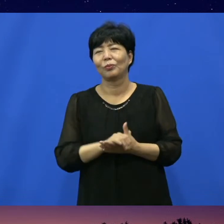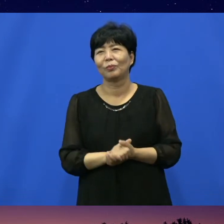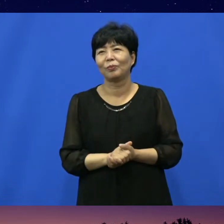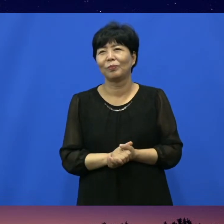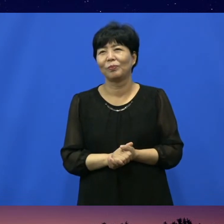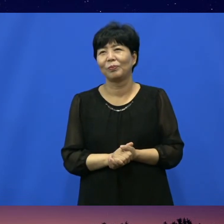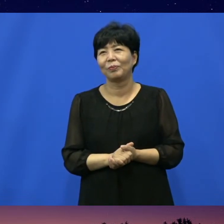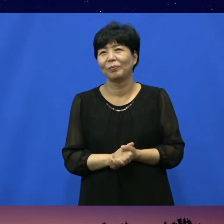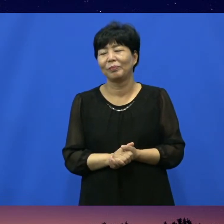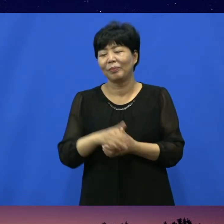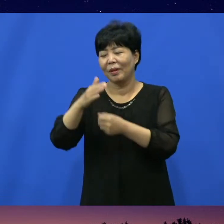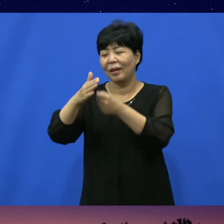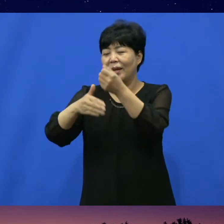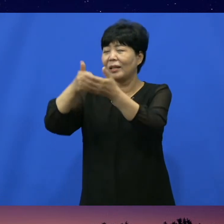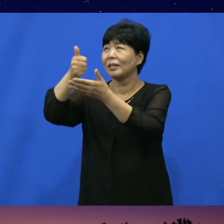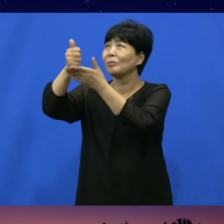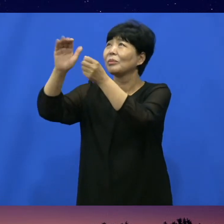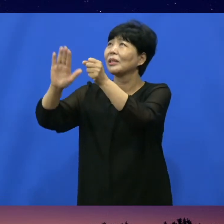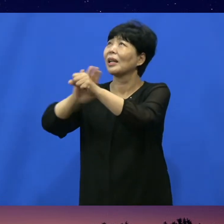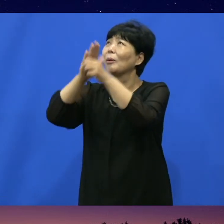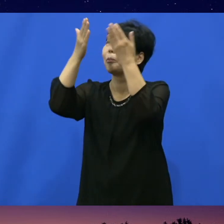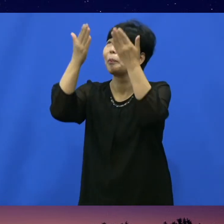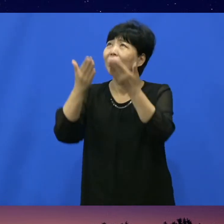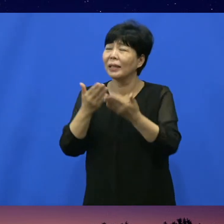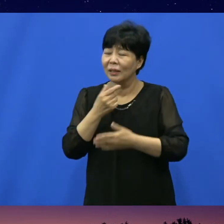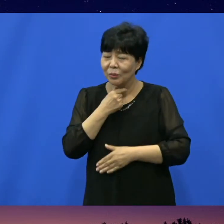난 당신의 사랑을 원합니다.